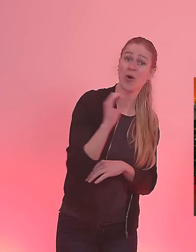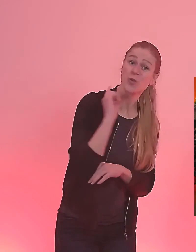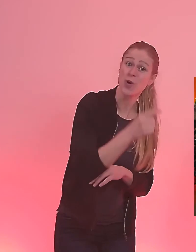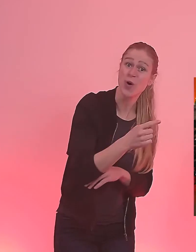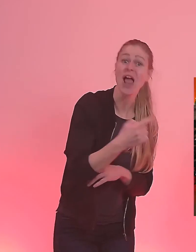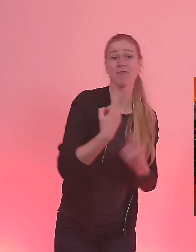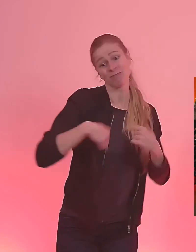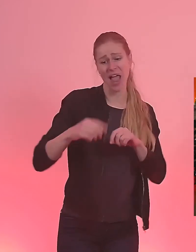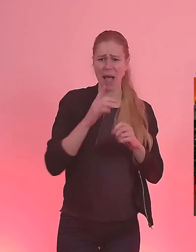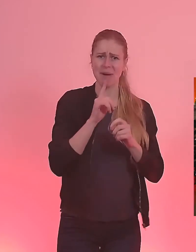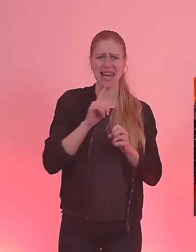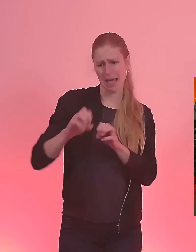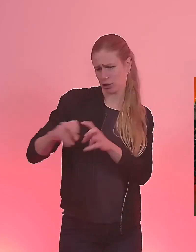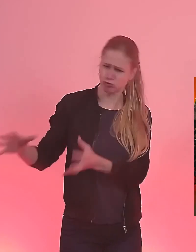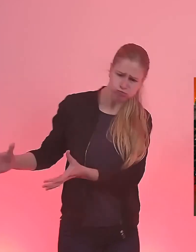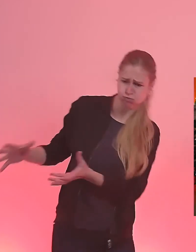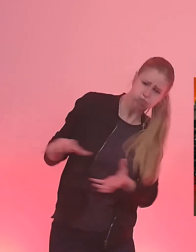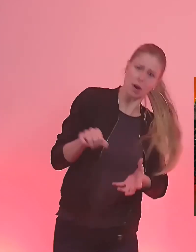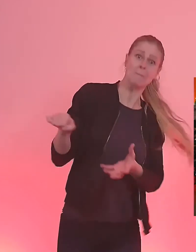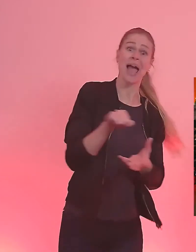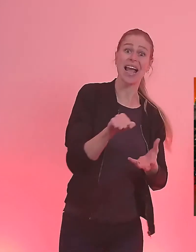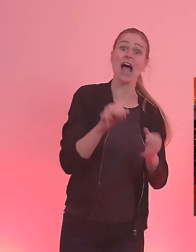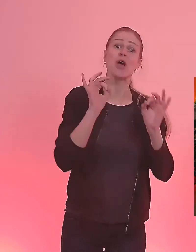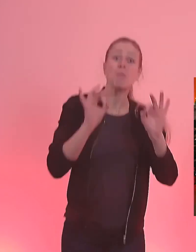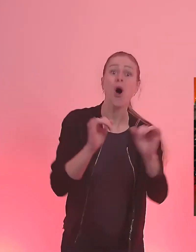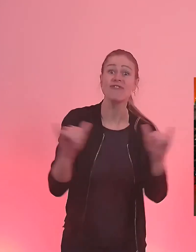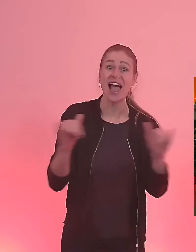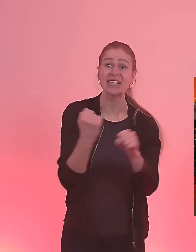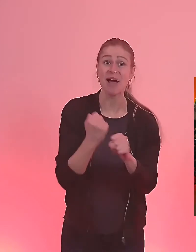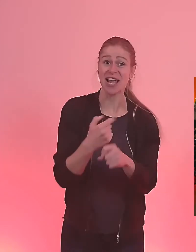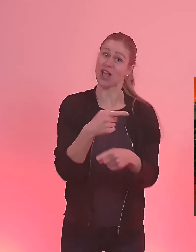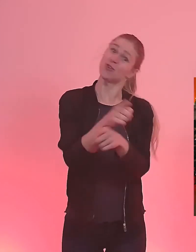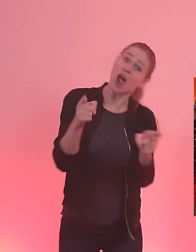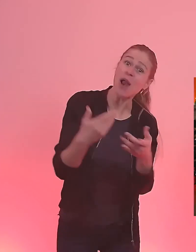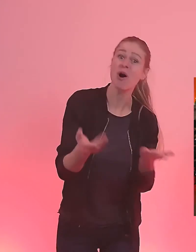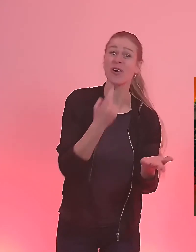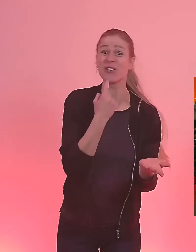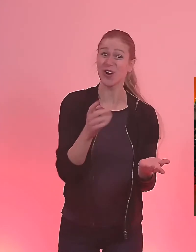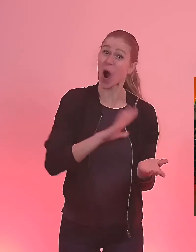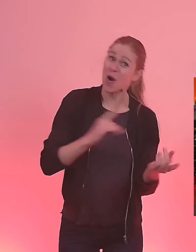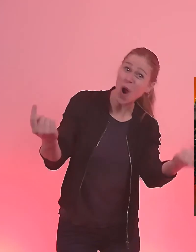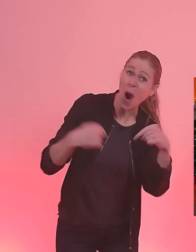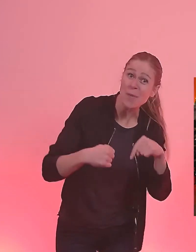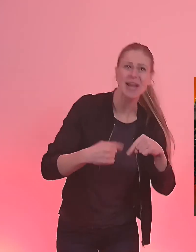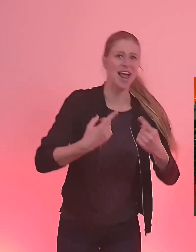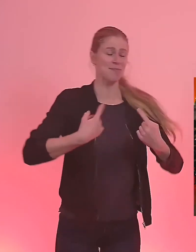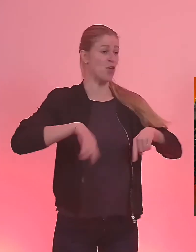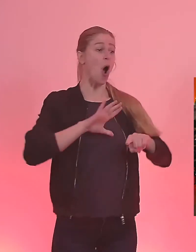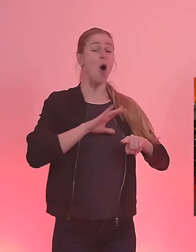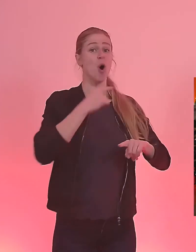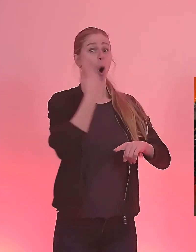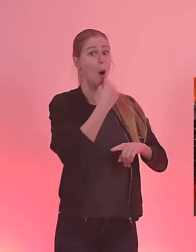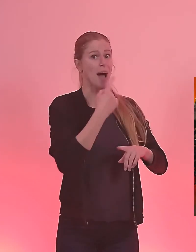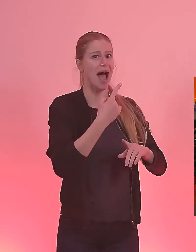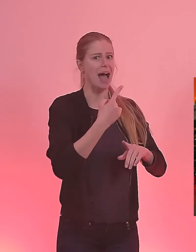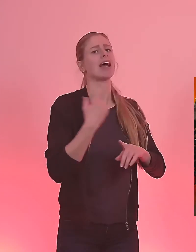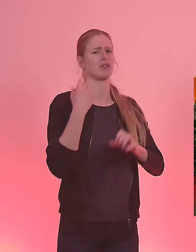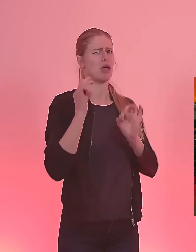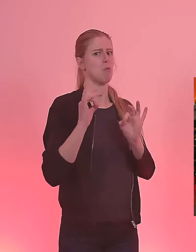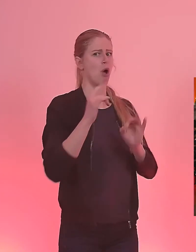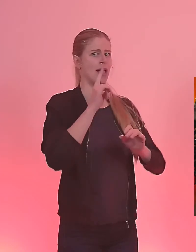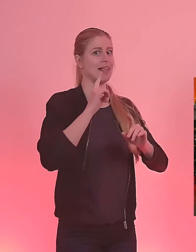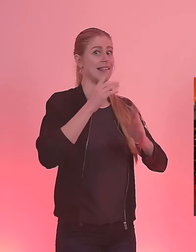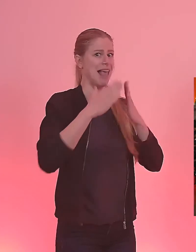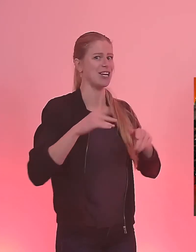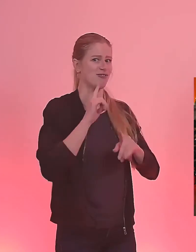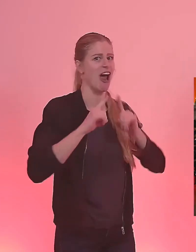allemaal lichtjes mee, gaan we een heel mooi feest maken. En jullie mogen natuurlijk ook komen. Ja, dan gaat opa heel mooi het kerstverhaal vertellen. Ja, echt ja. Superleuk.